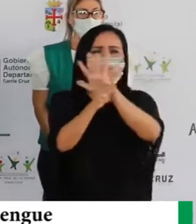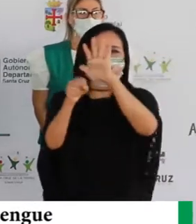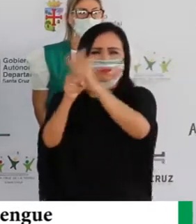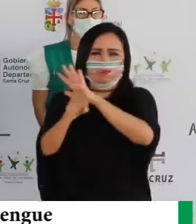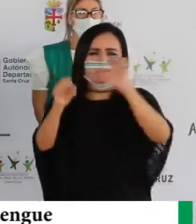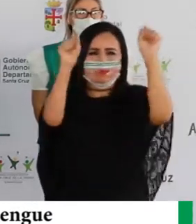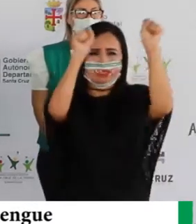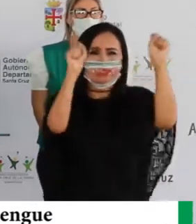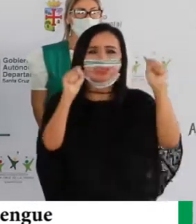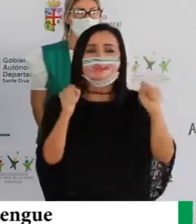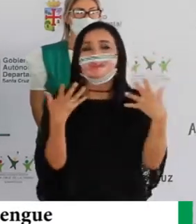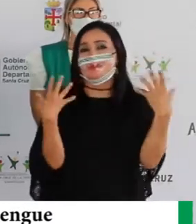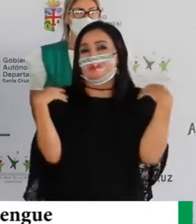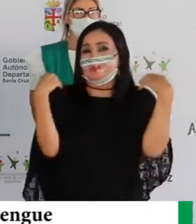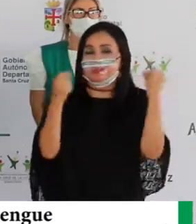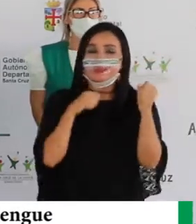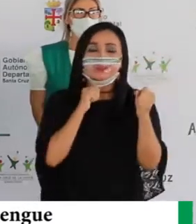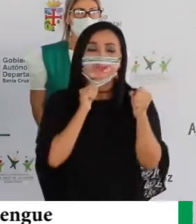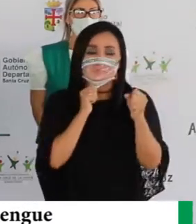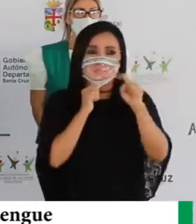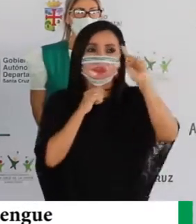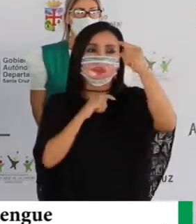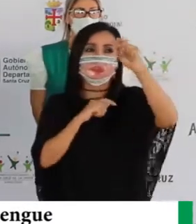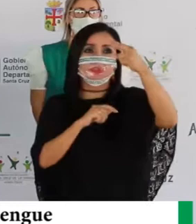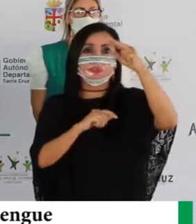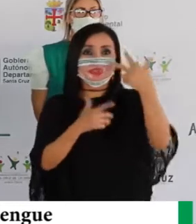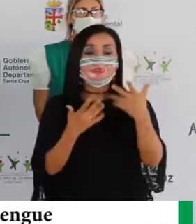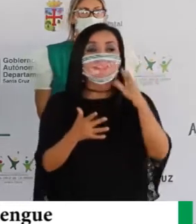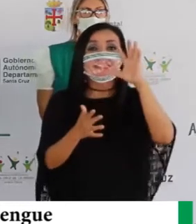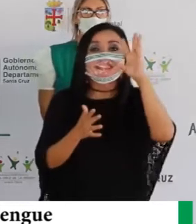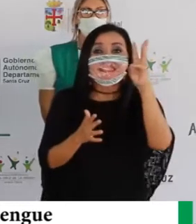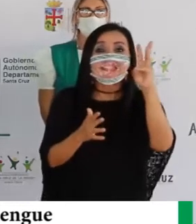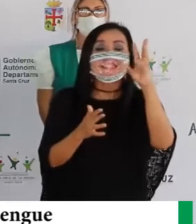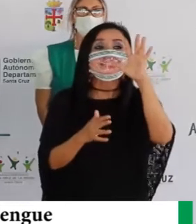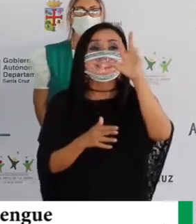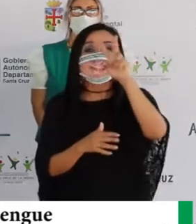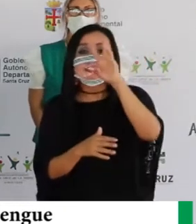de primer, segundo y tercer nivel, llegando a tener